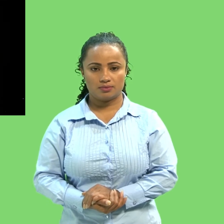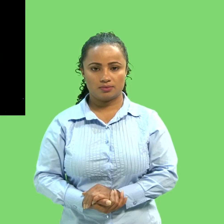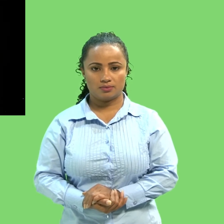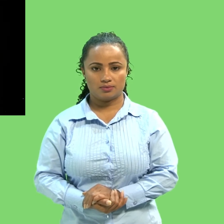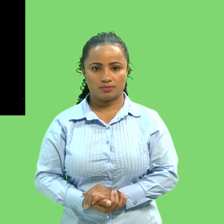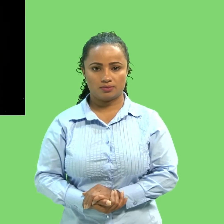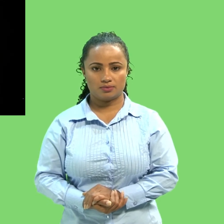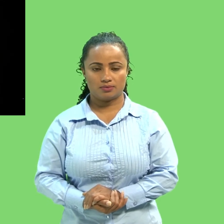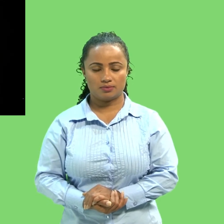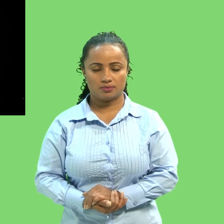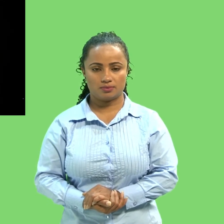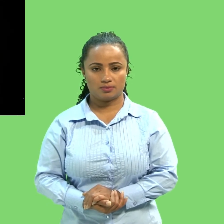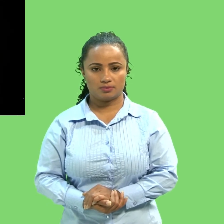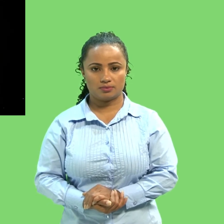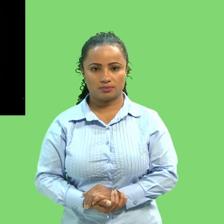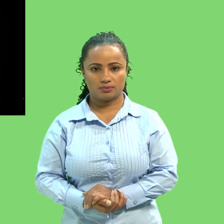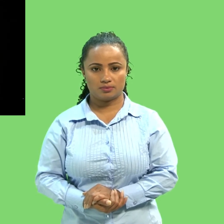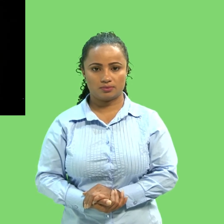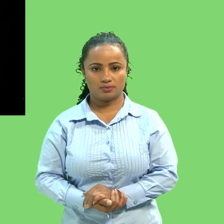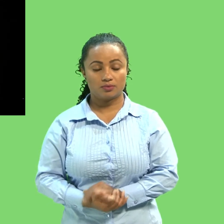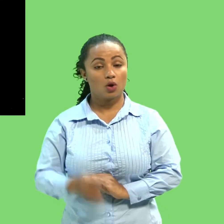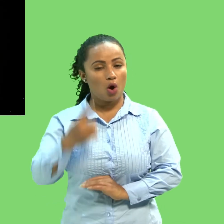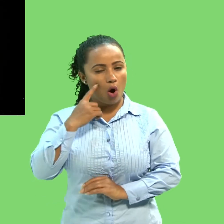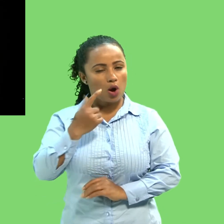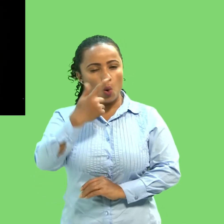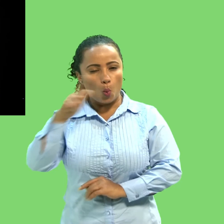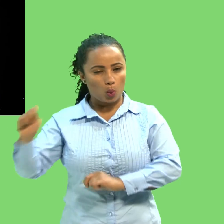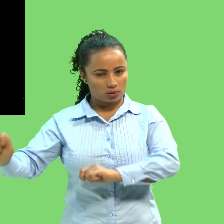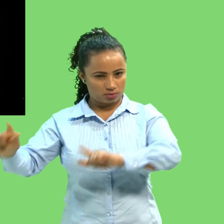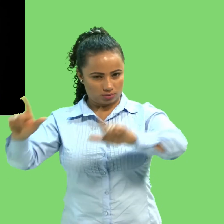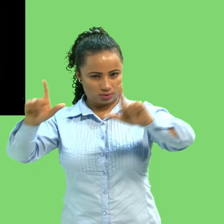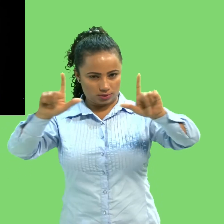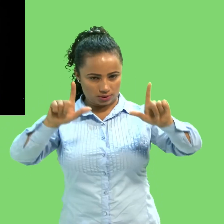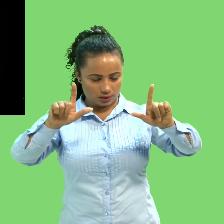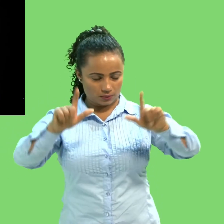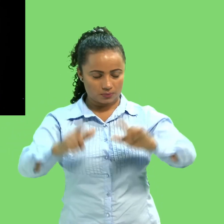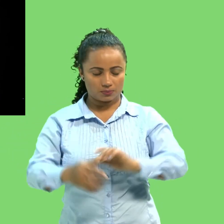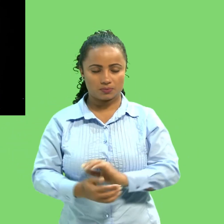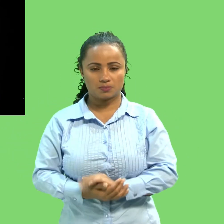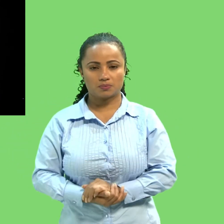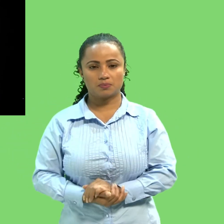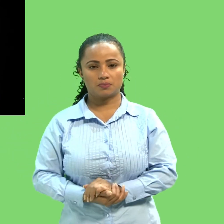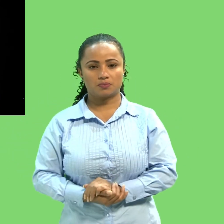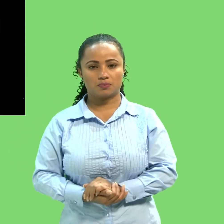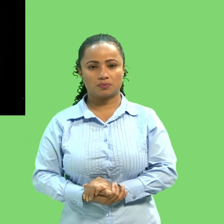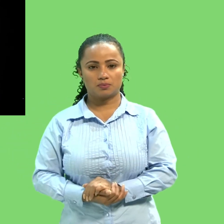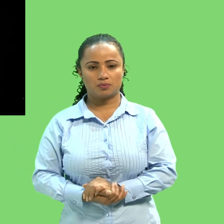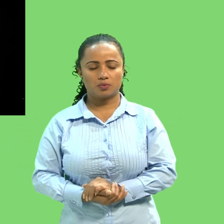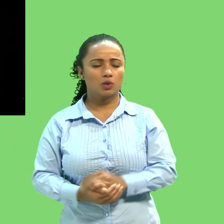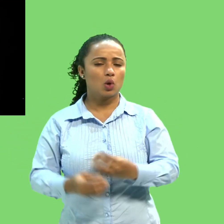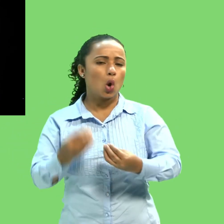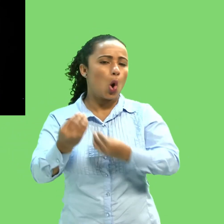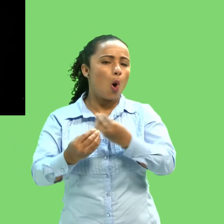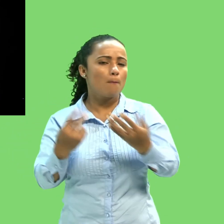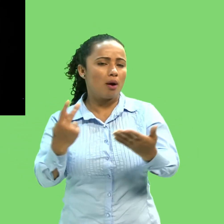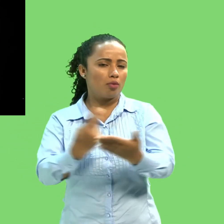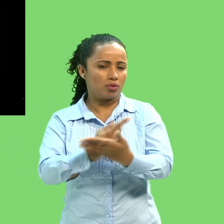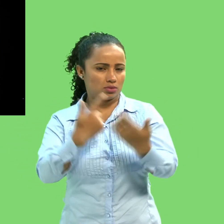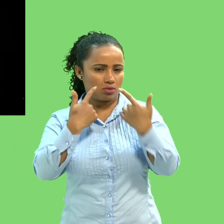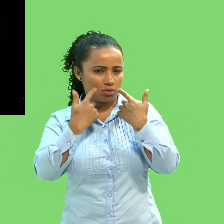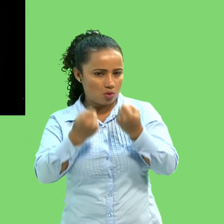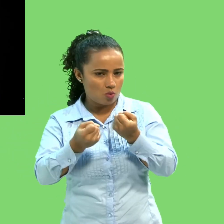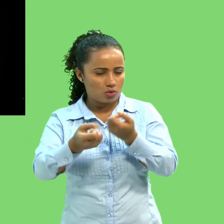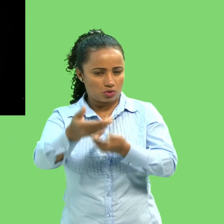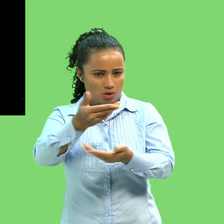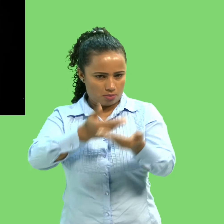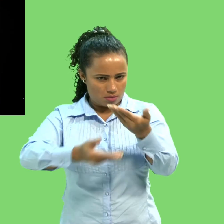Próximo slide, então. Postura transdisciplinar da linguística aplicada. Nós teremos alguns comportamentos da linguística aplicada em que ela